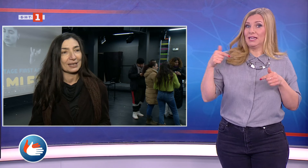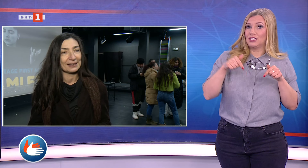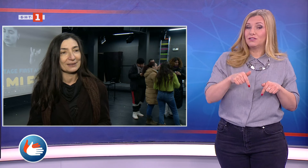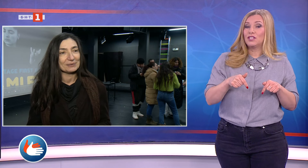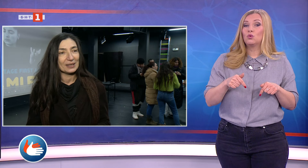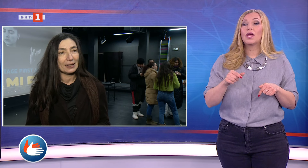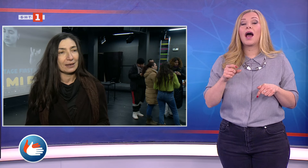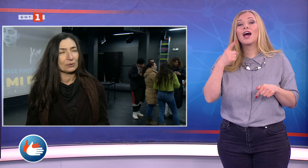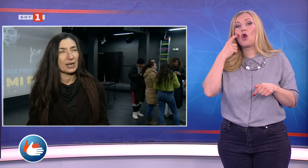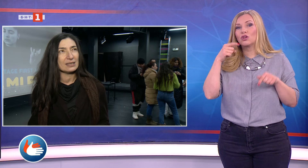спектакъл донесе